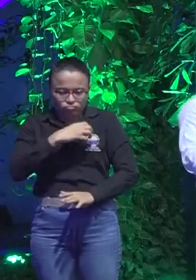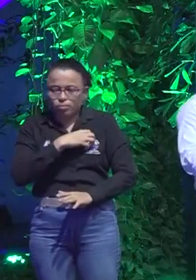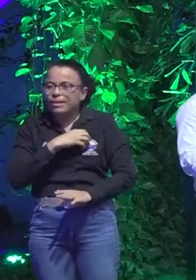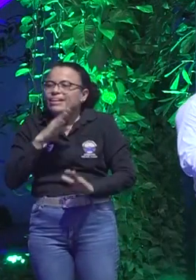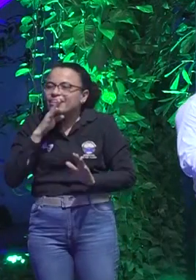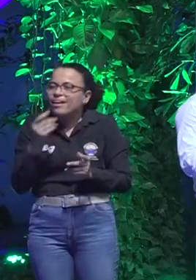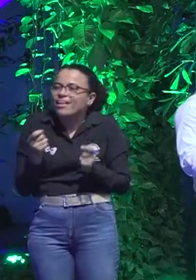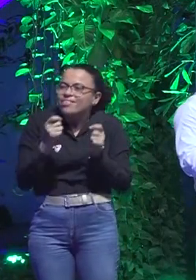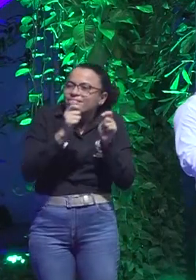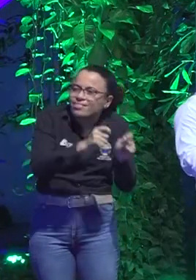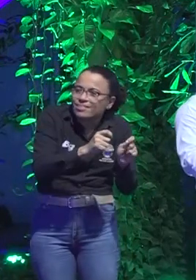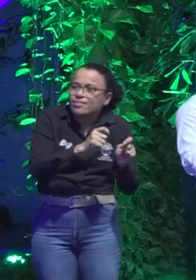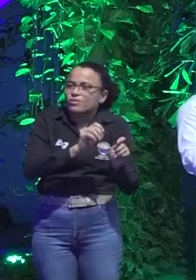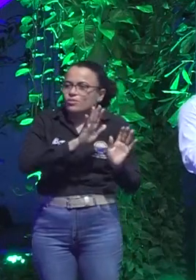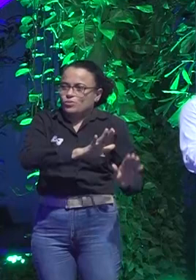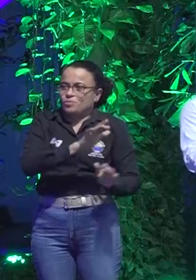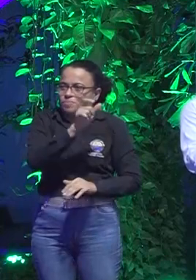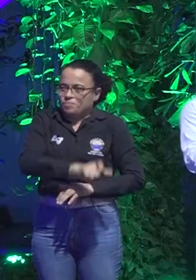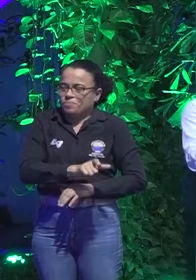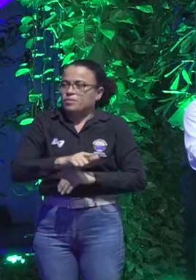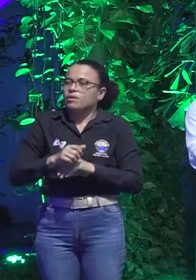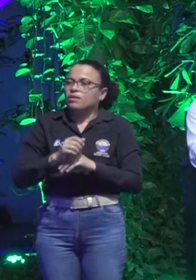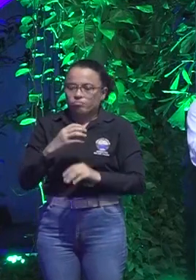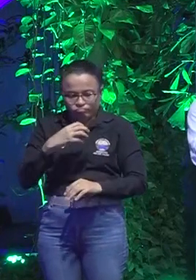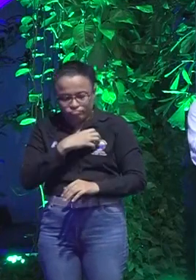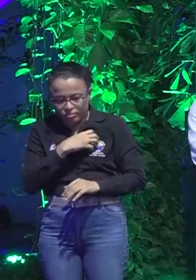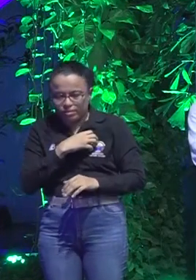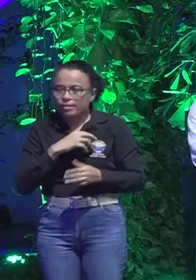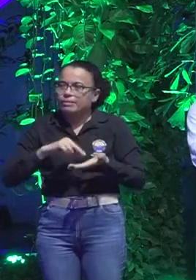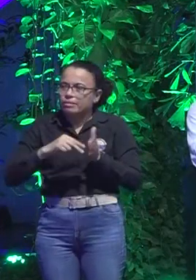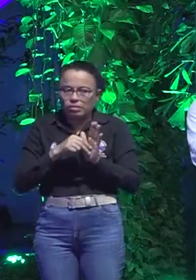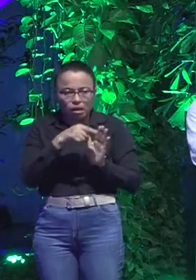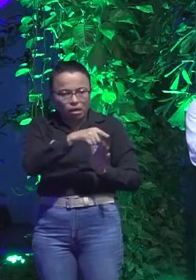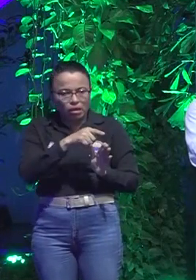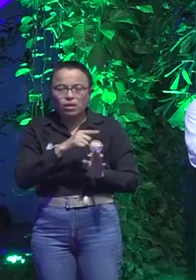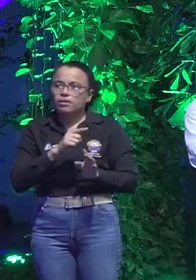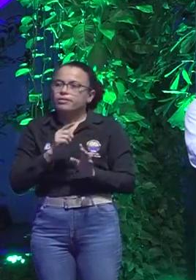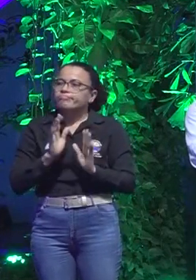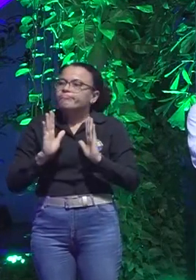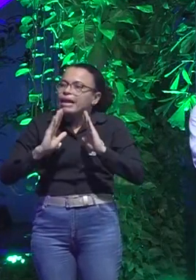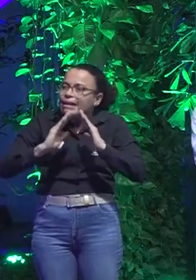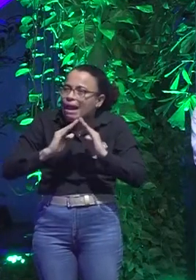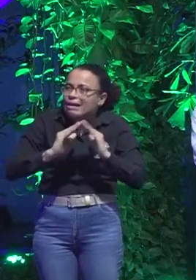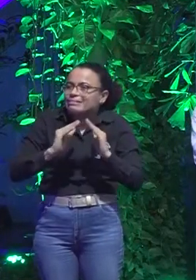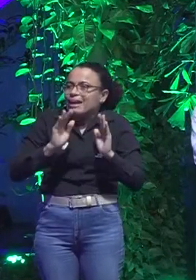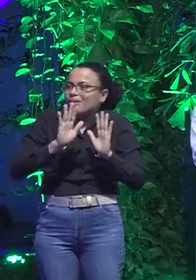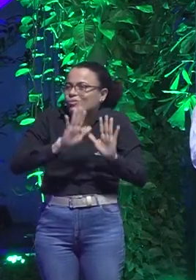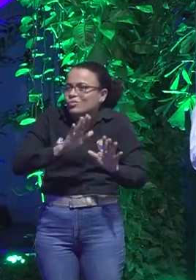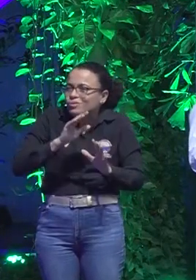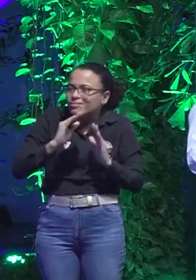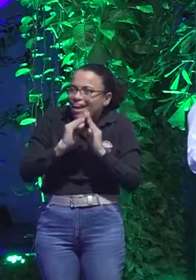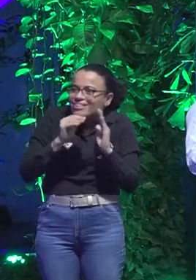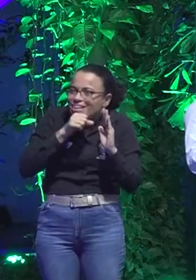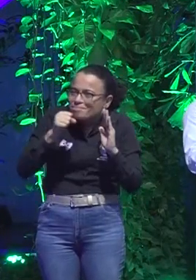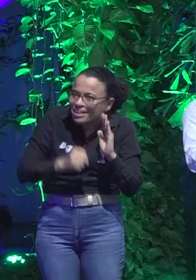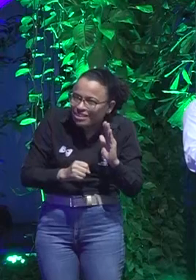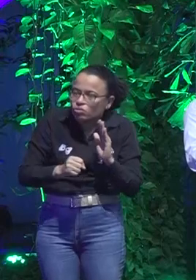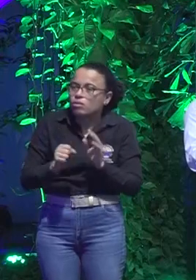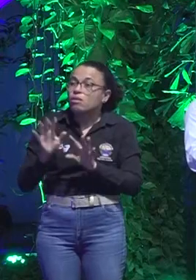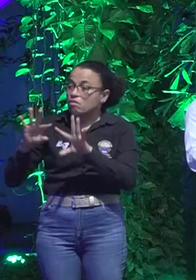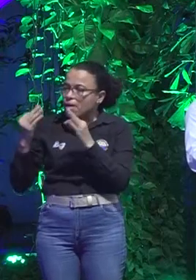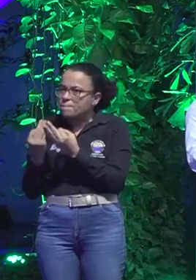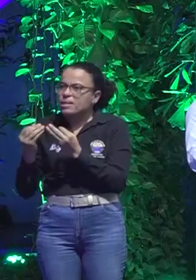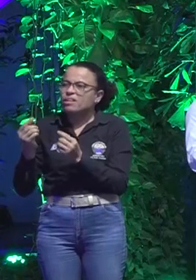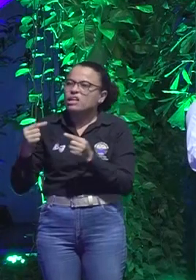nunca recibió en 25 años de servicio, porque terminó allá con sus familiares peleándose su pensión y terminó allá abandonado